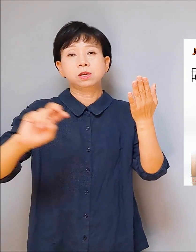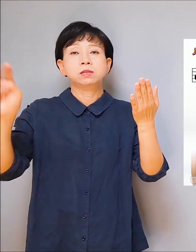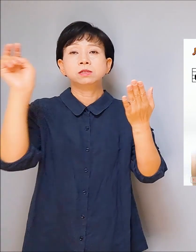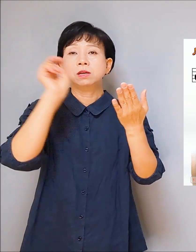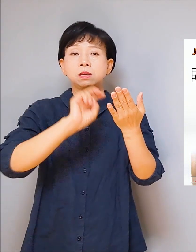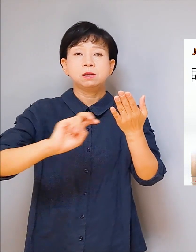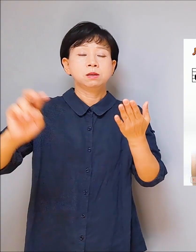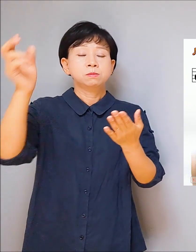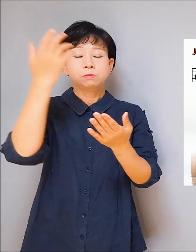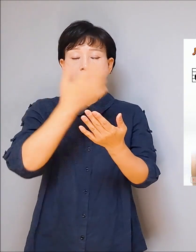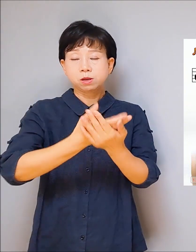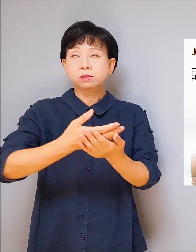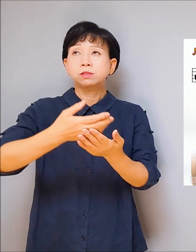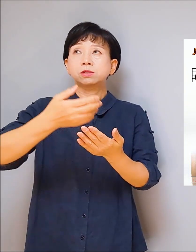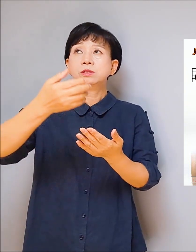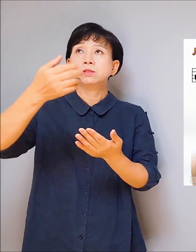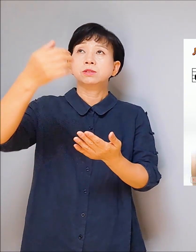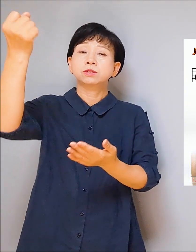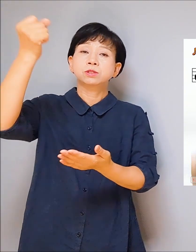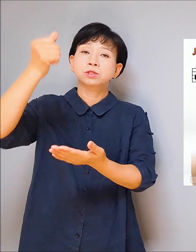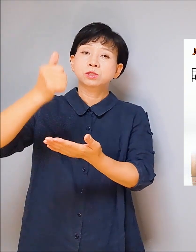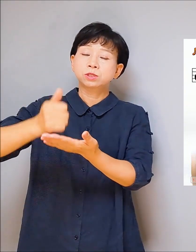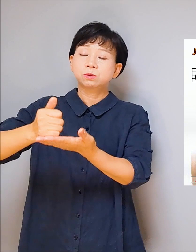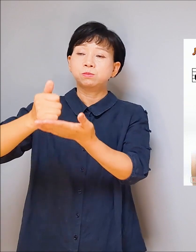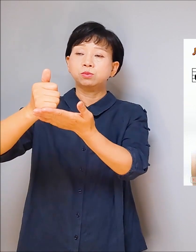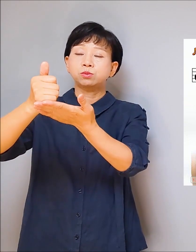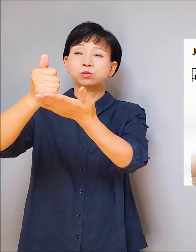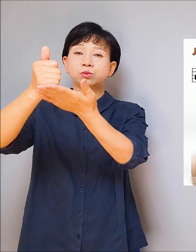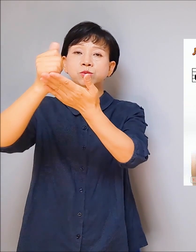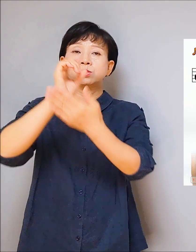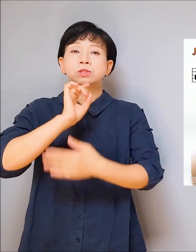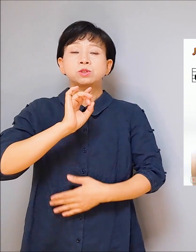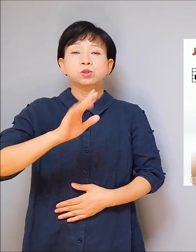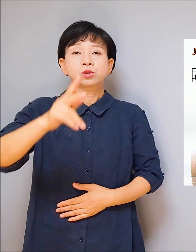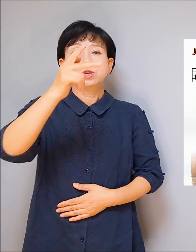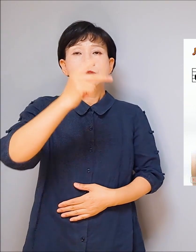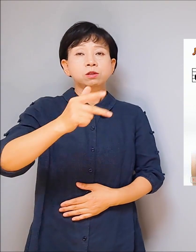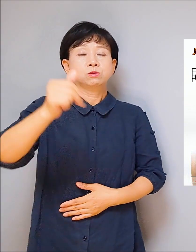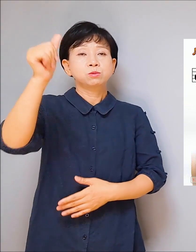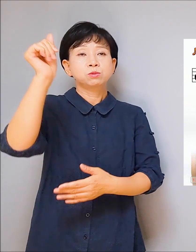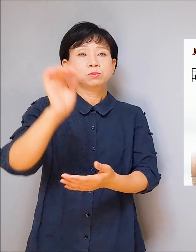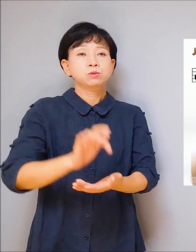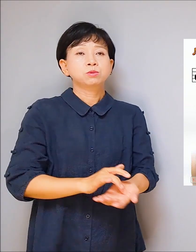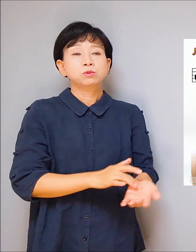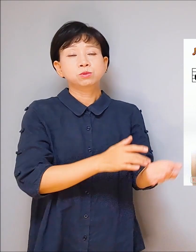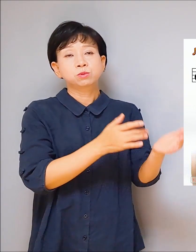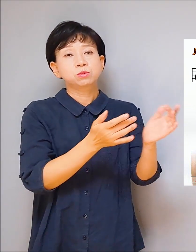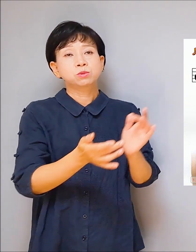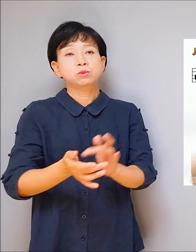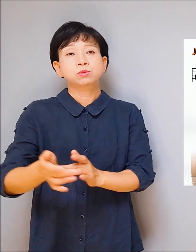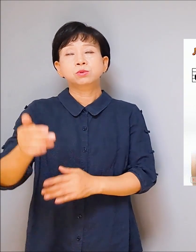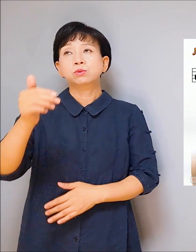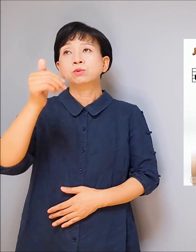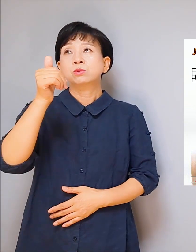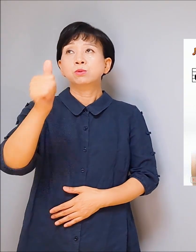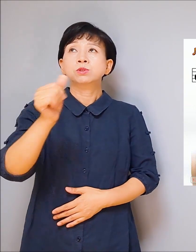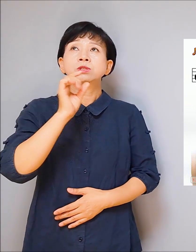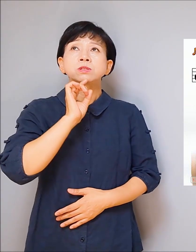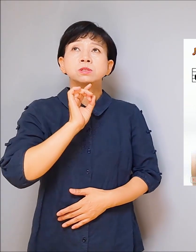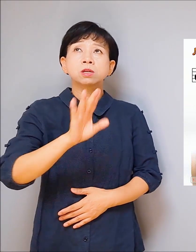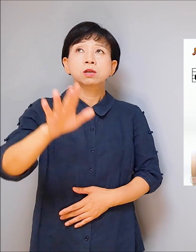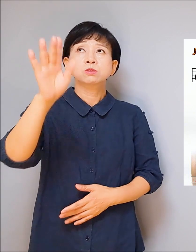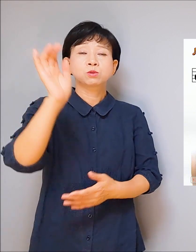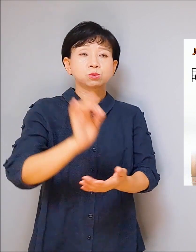권세와 찬양 받으실 분 오직 주 예수.